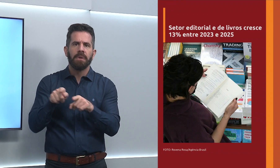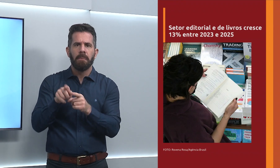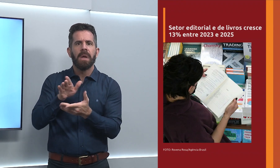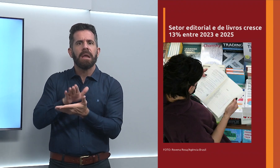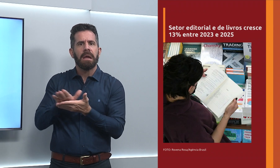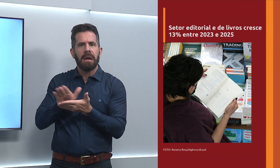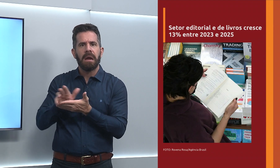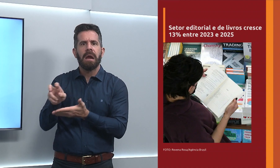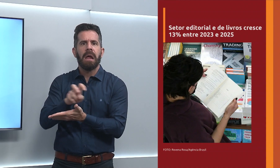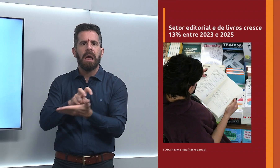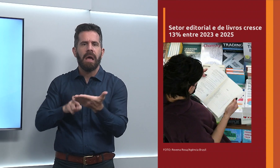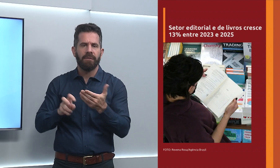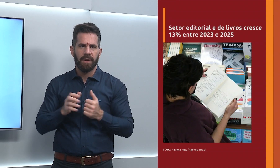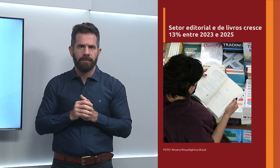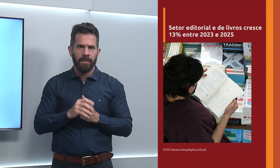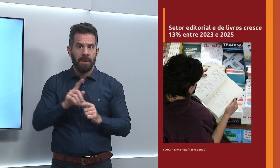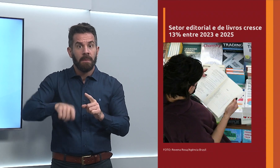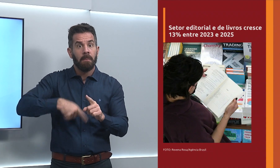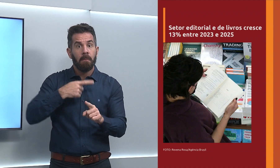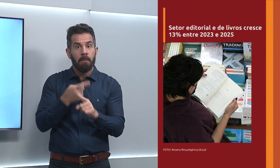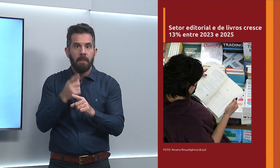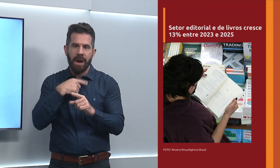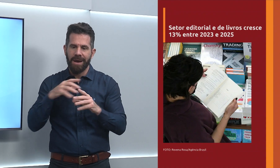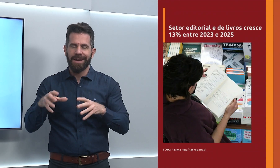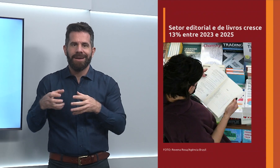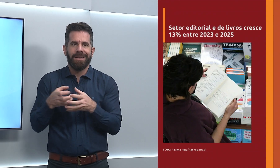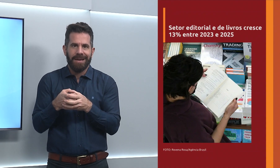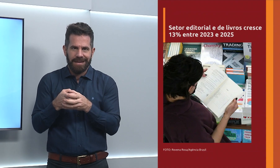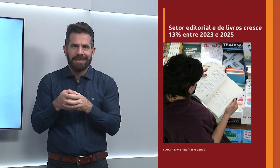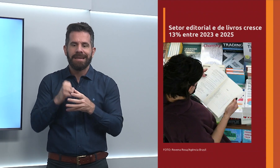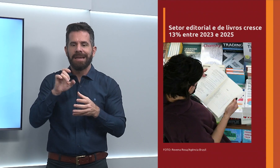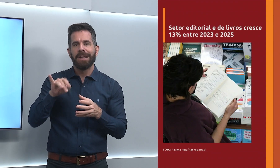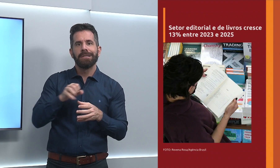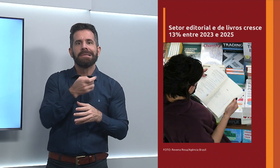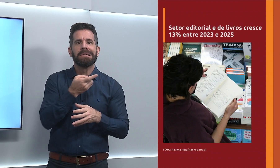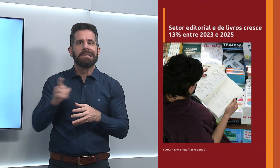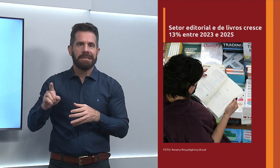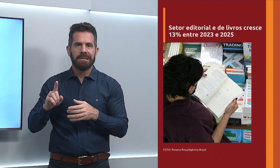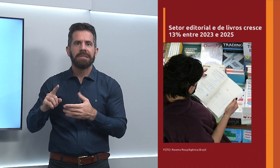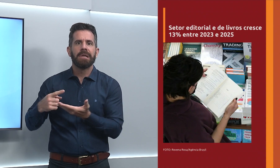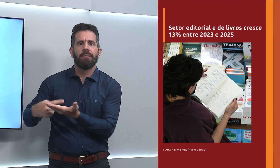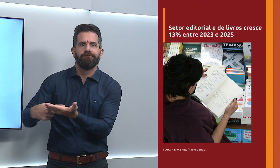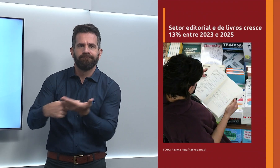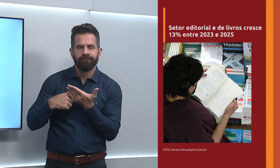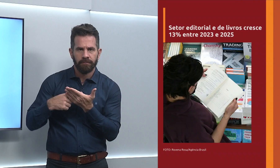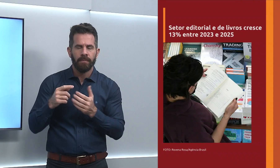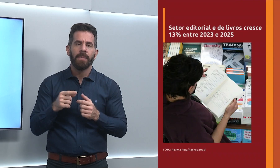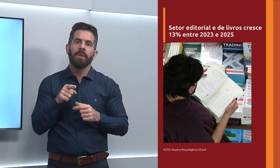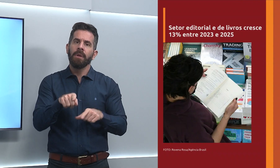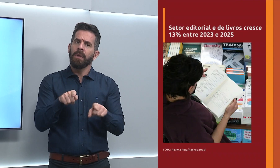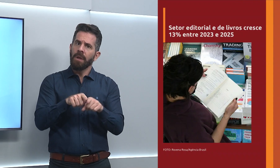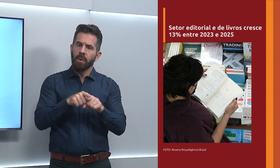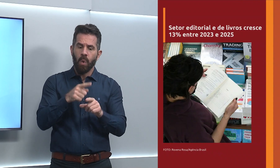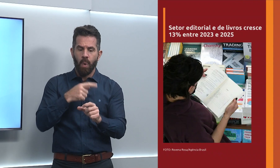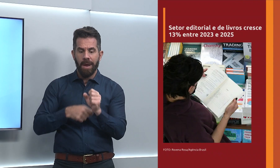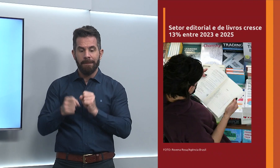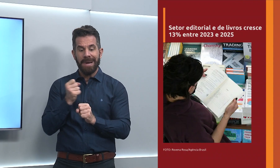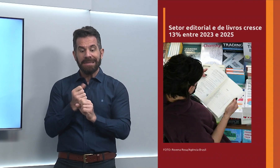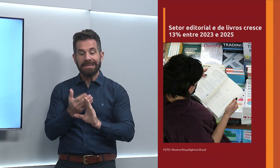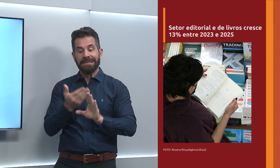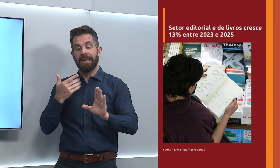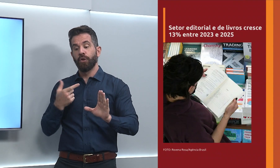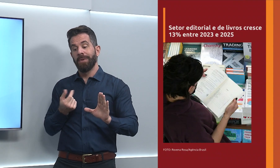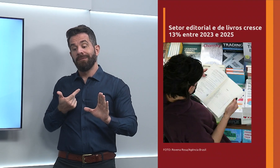de empresas de edição integrada. Esse número representa uma expansão em relação ao ano anterior, quando